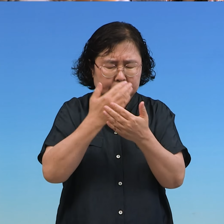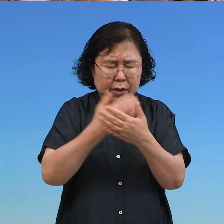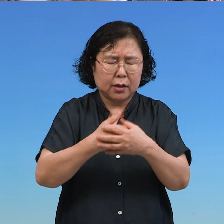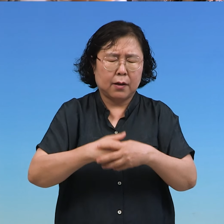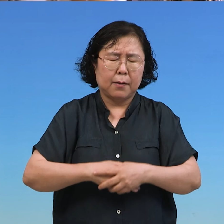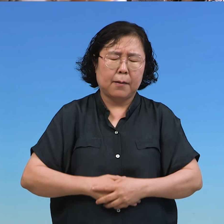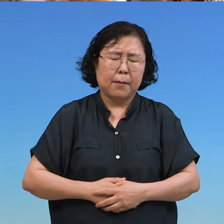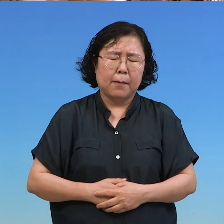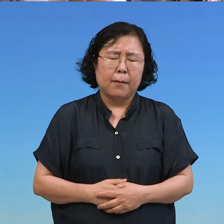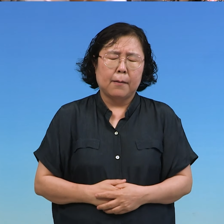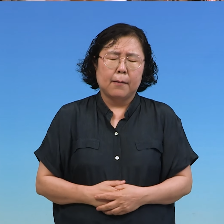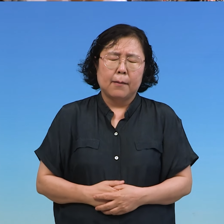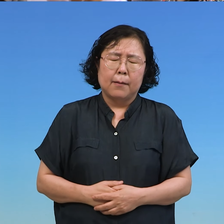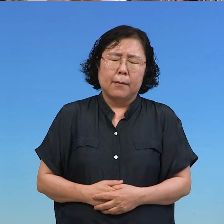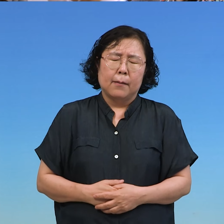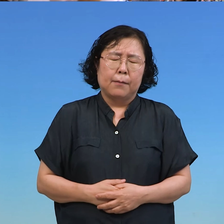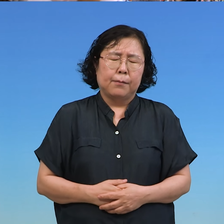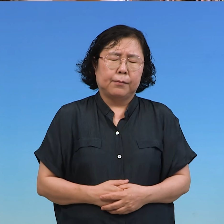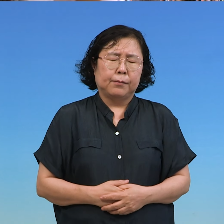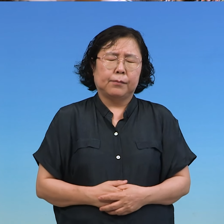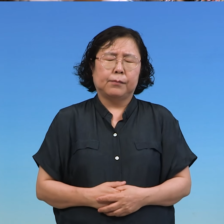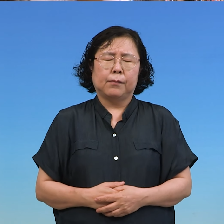우리 교회 우리 가족을 사용하여